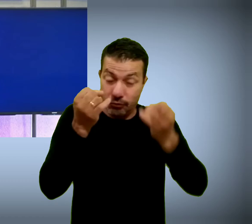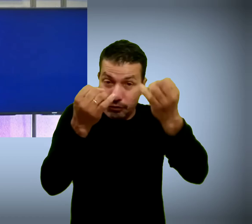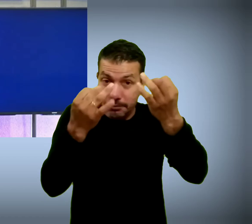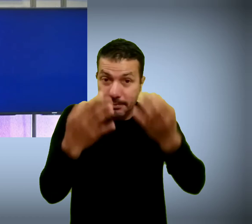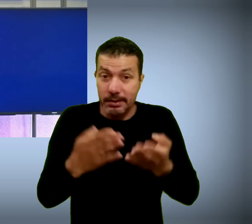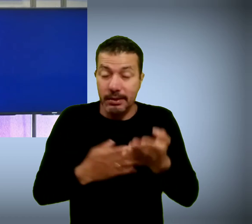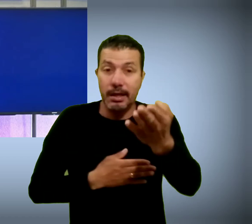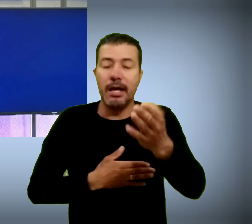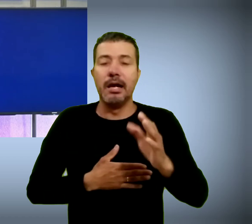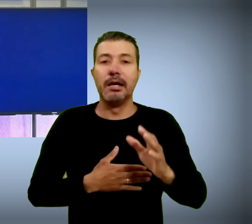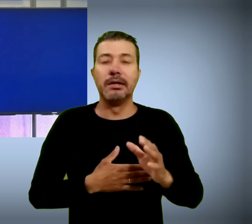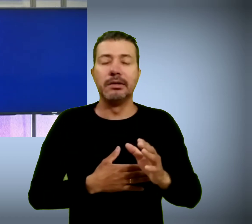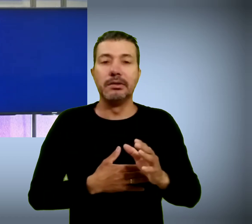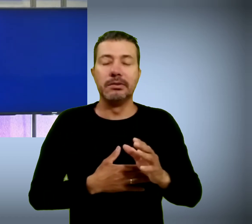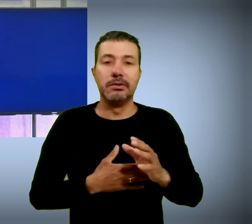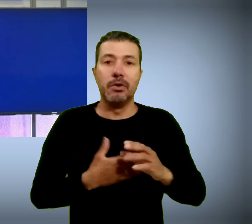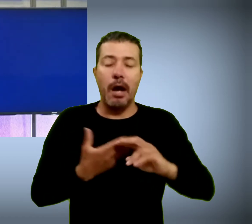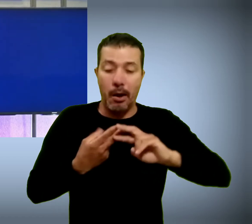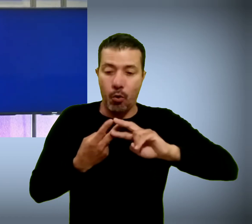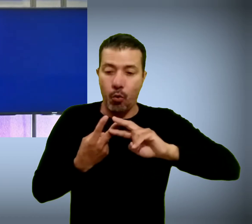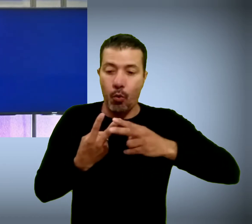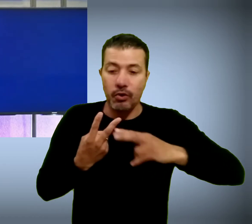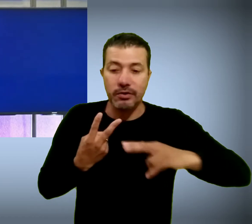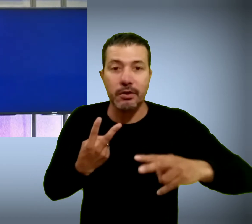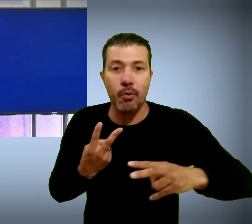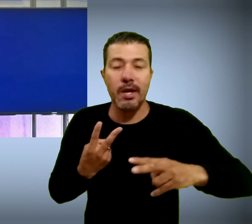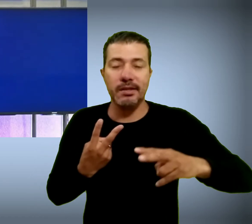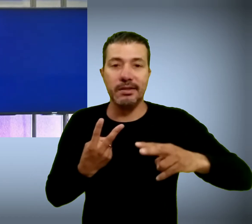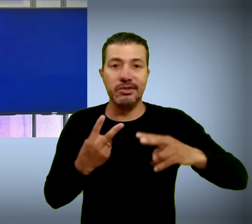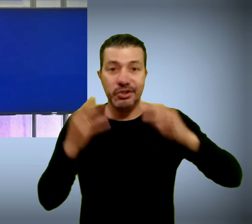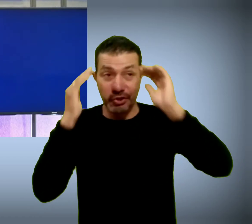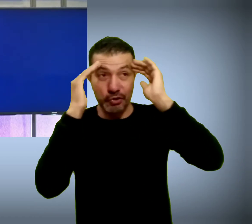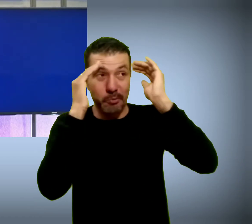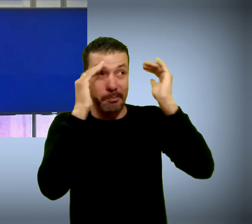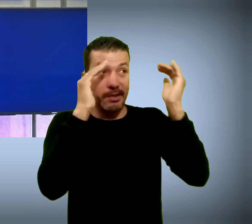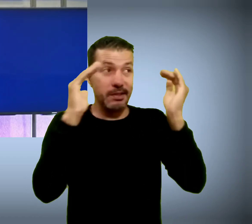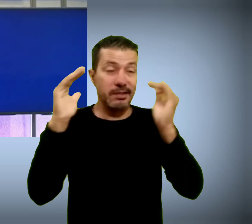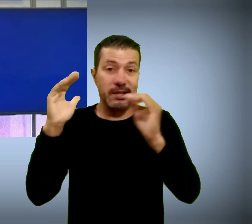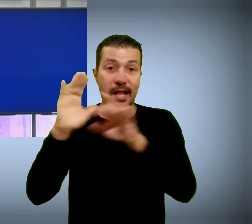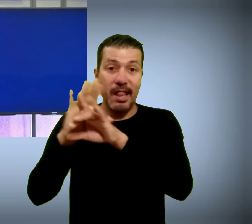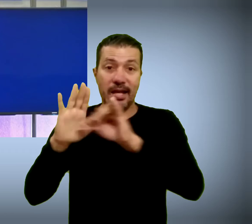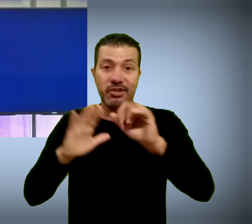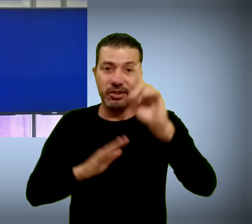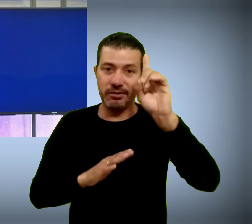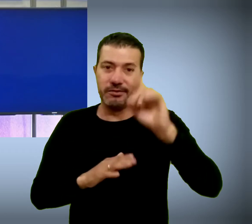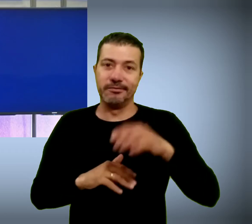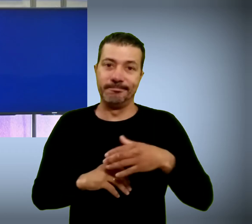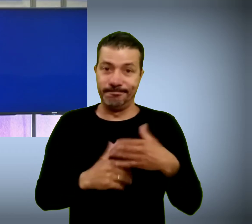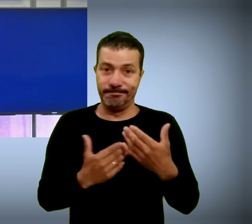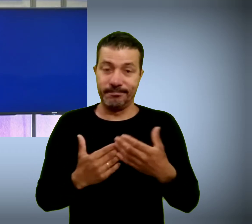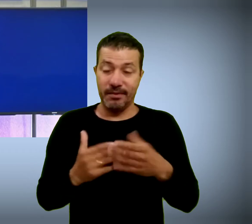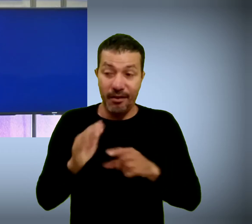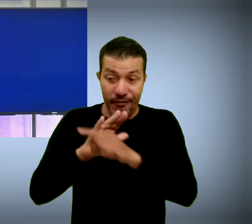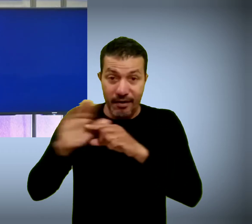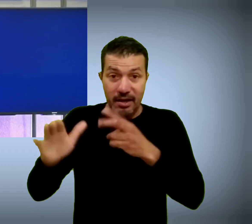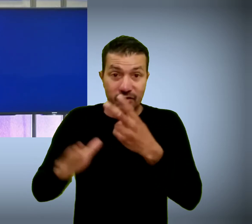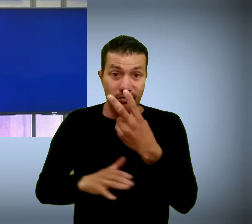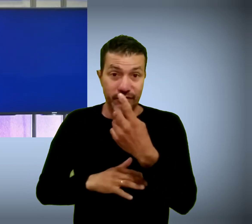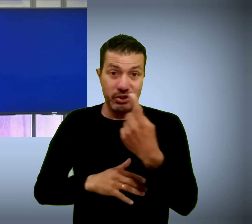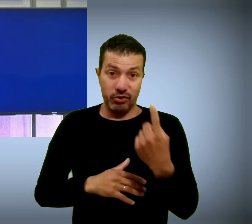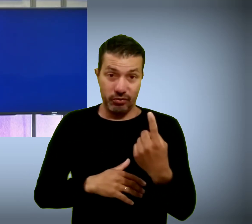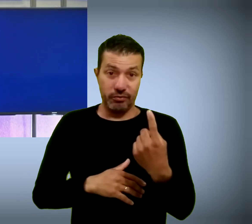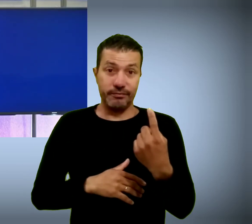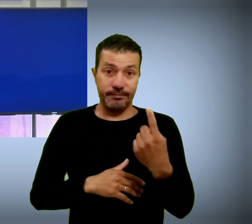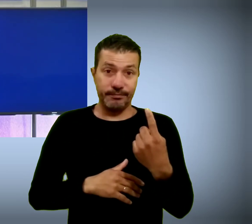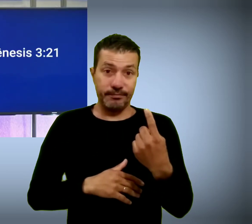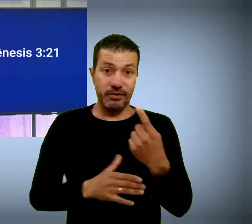qual é a pior consequência da desobediência a uma lei de Deus. Verso 21 do